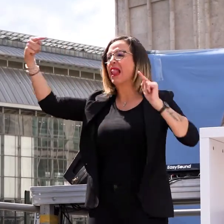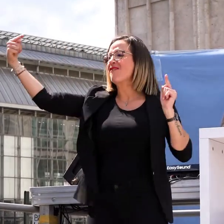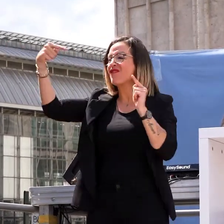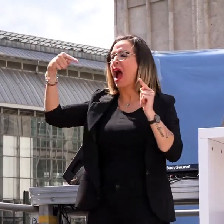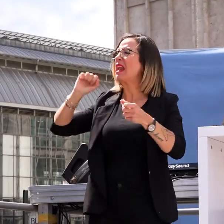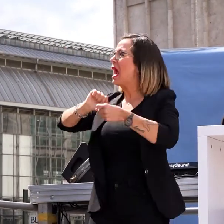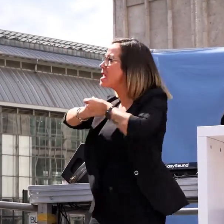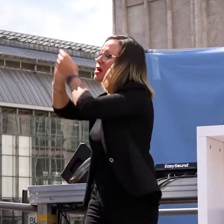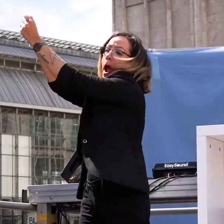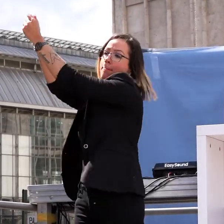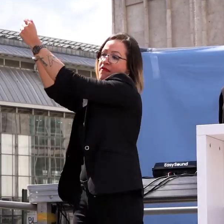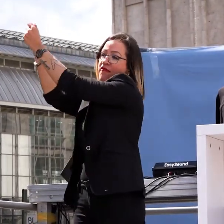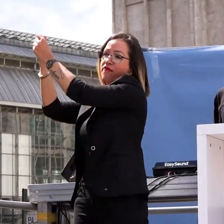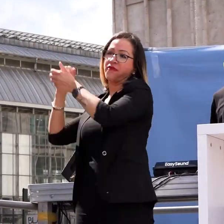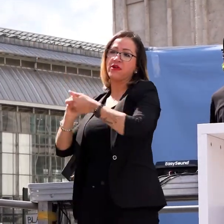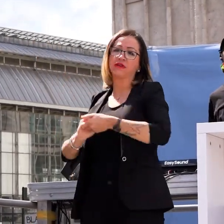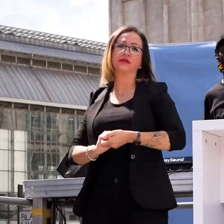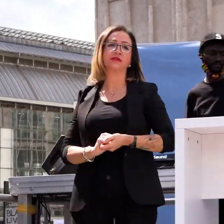nennt.